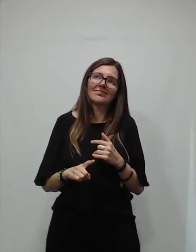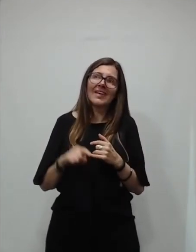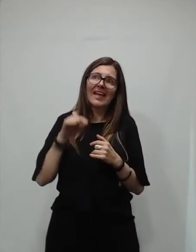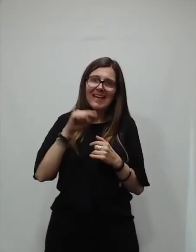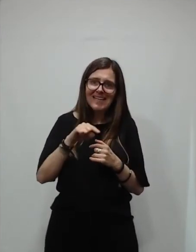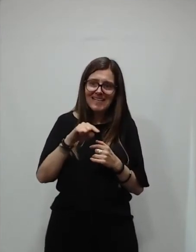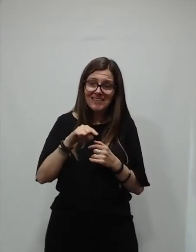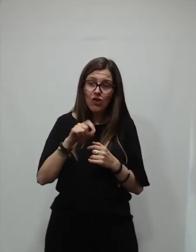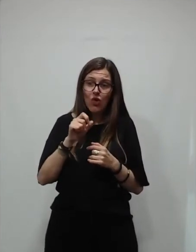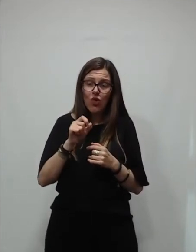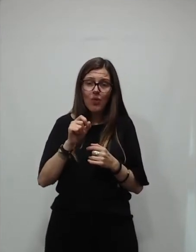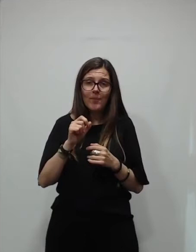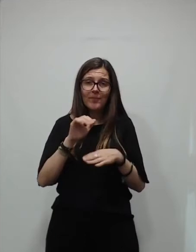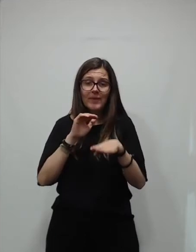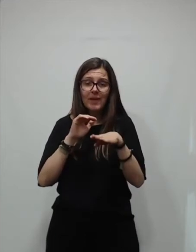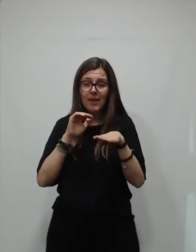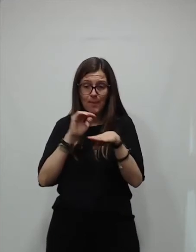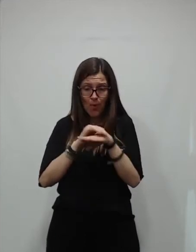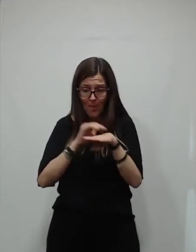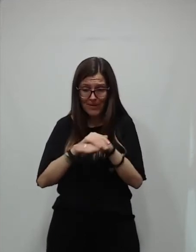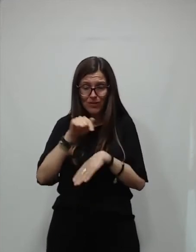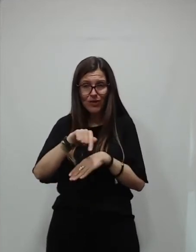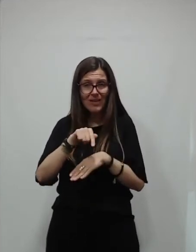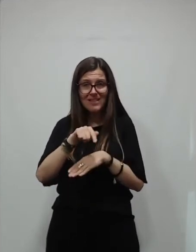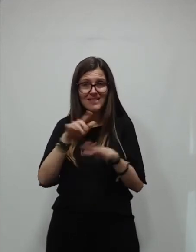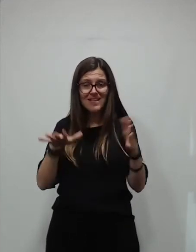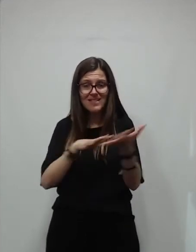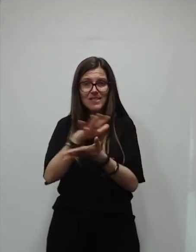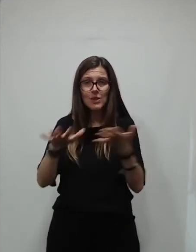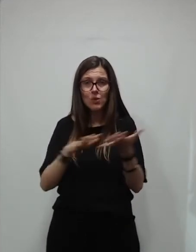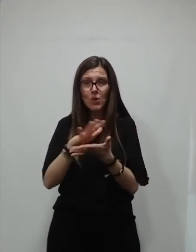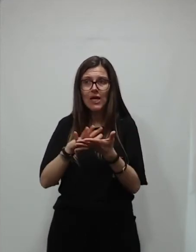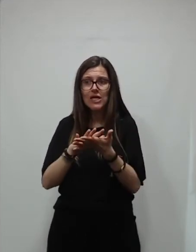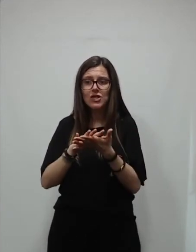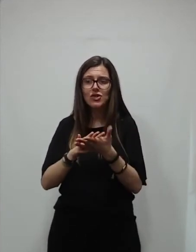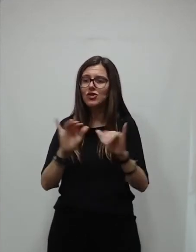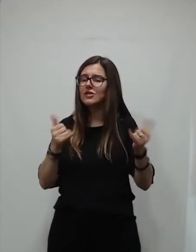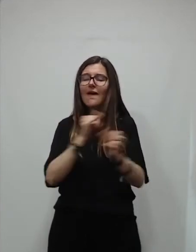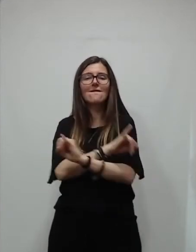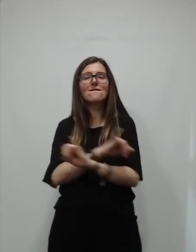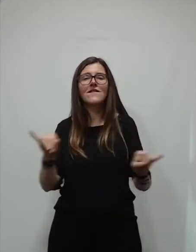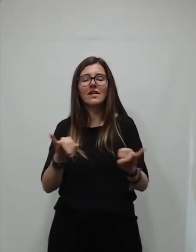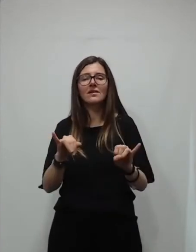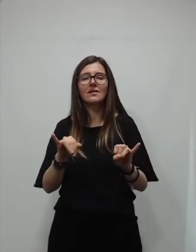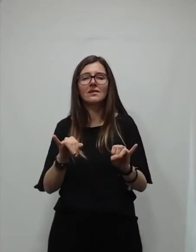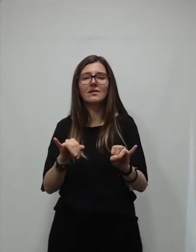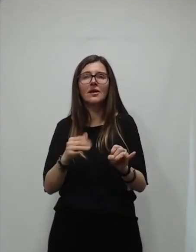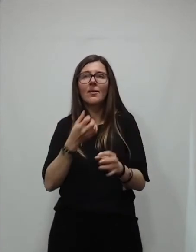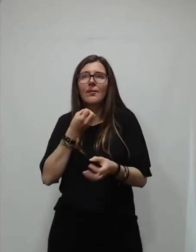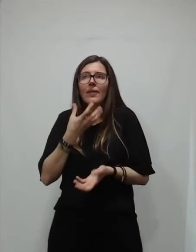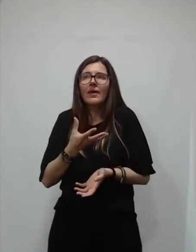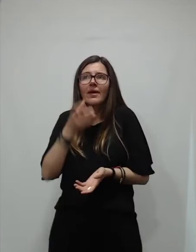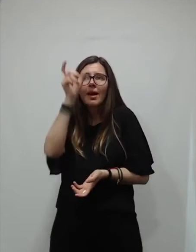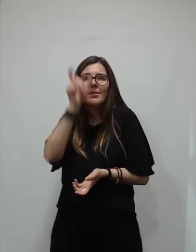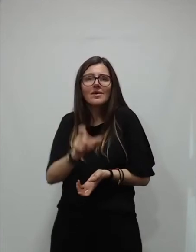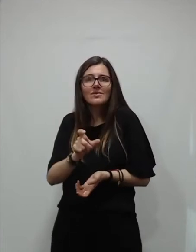continúe. No se puede hacer porque la persona no puede ejercer derechos básicos como por ejemplo la autodefensa. Y la verdad que